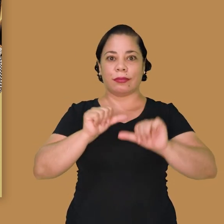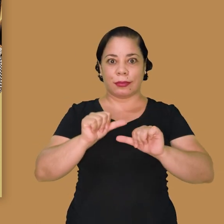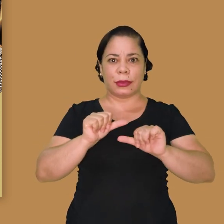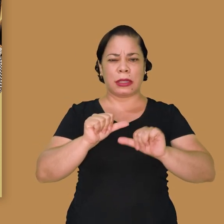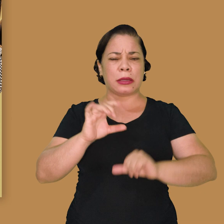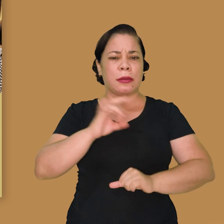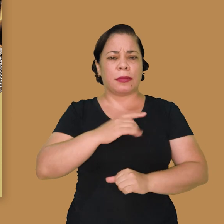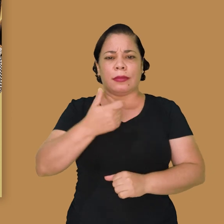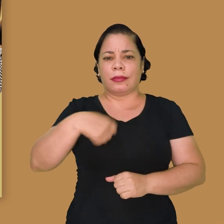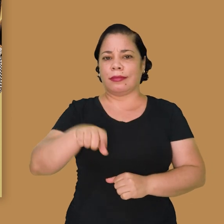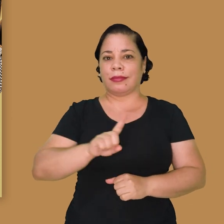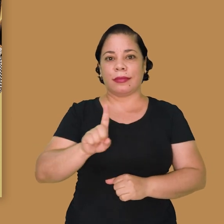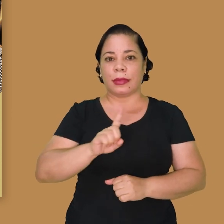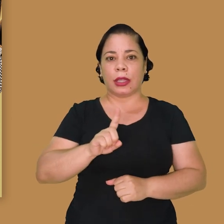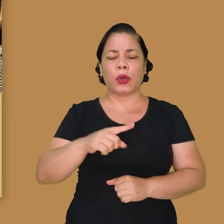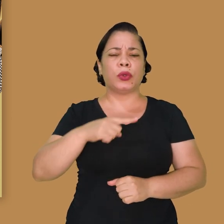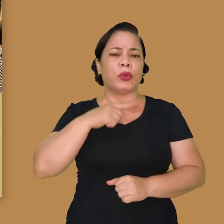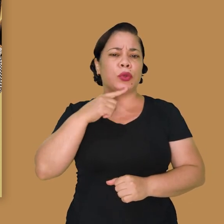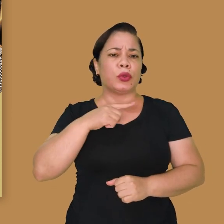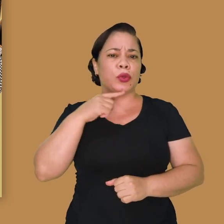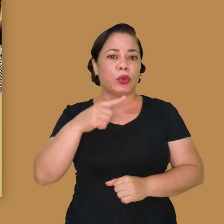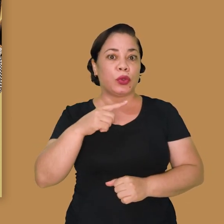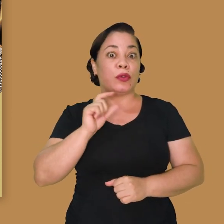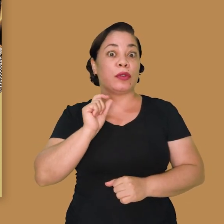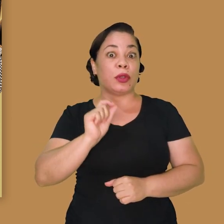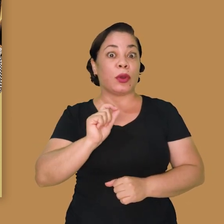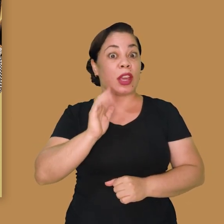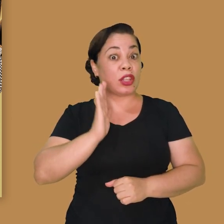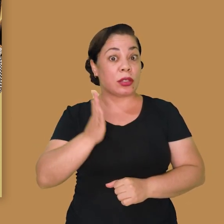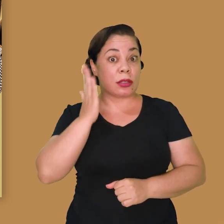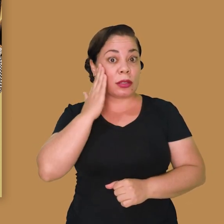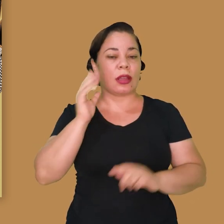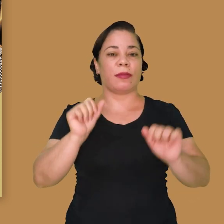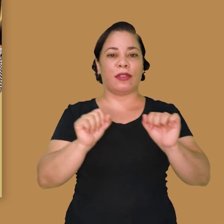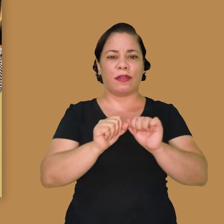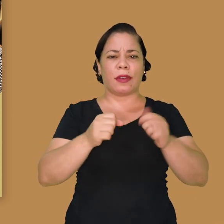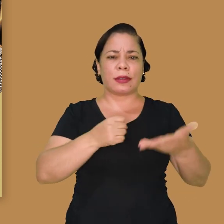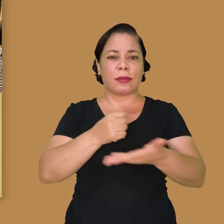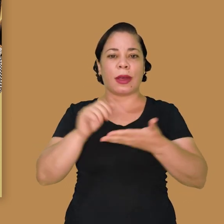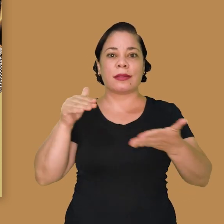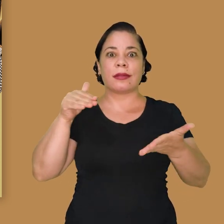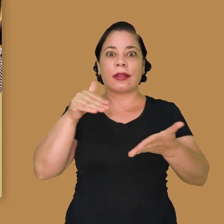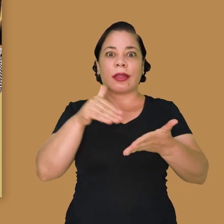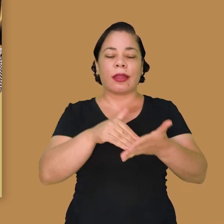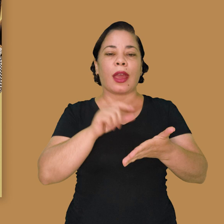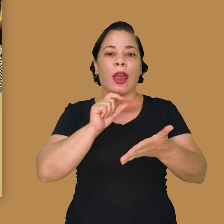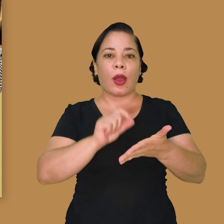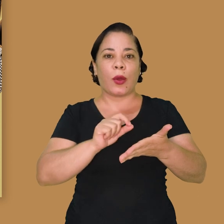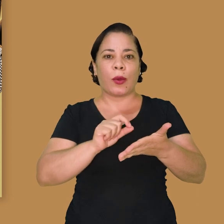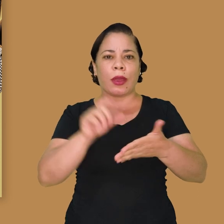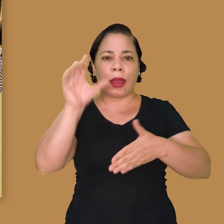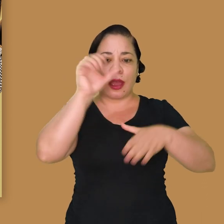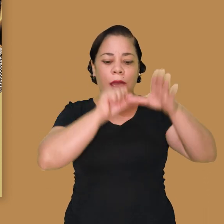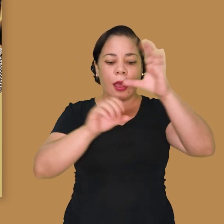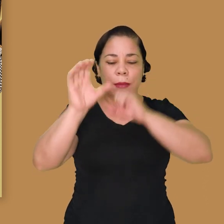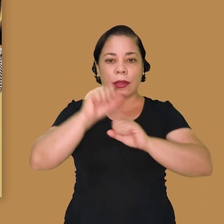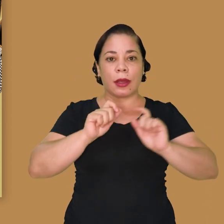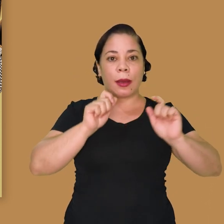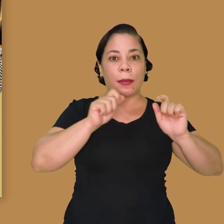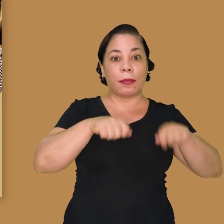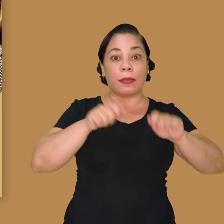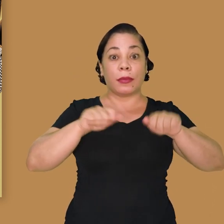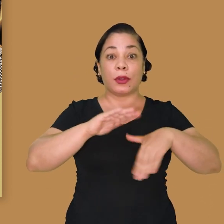explore sem medo e na dúvida faça o básico que você já sabe até isso apropriando de